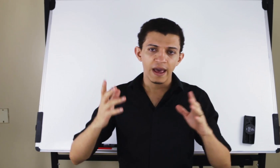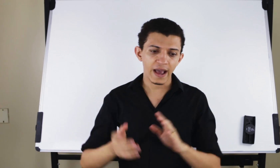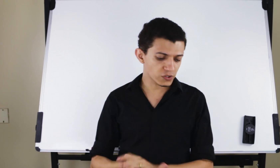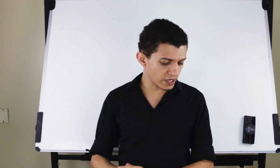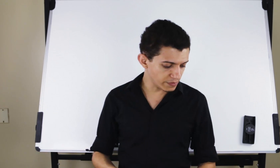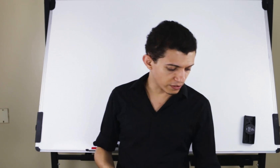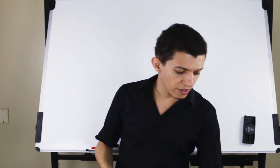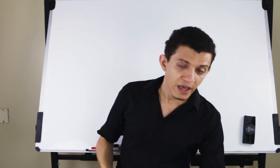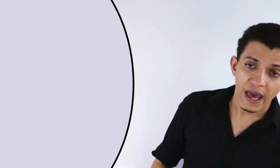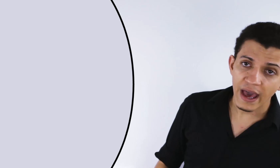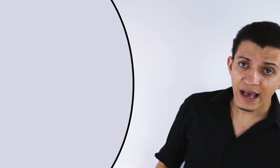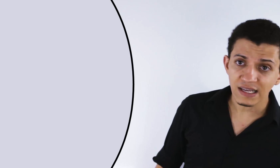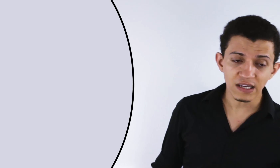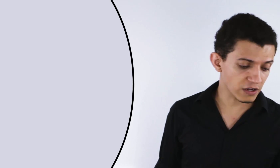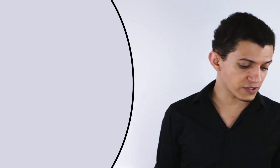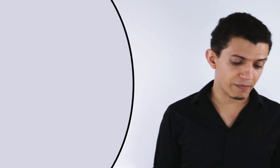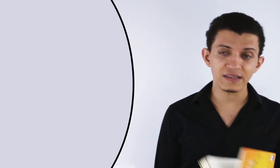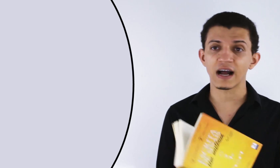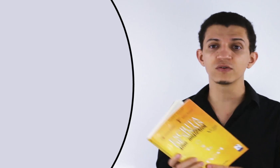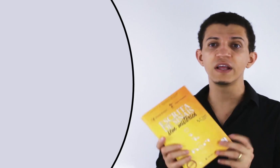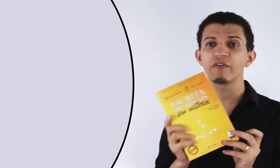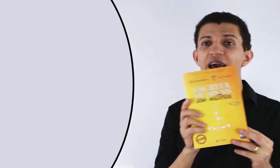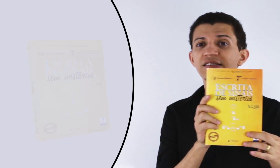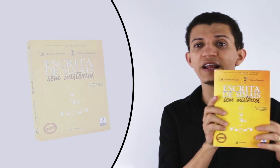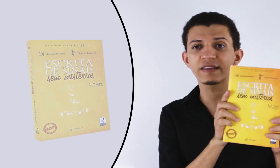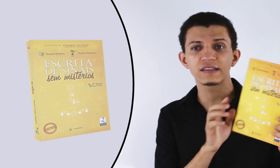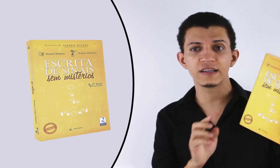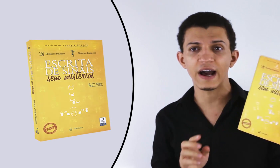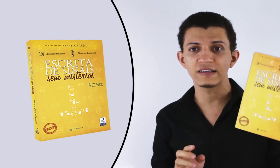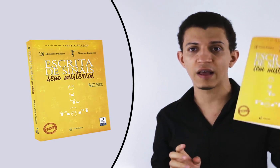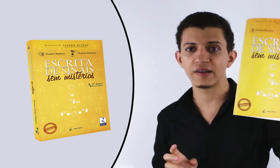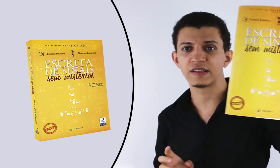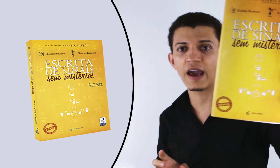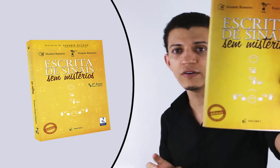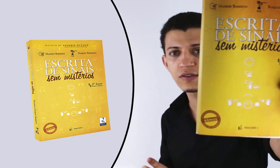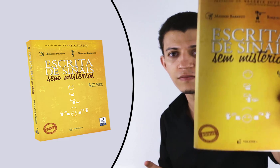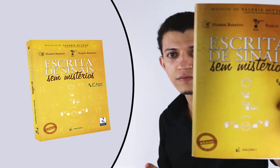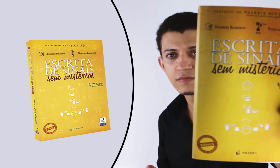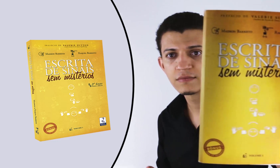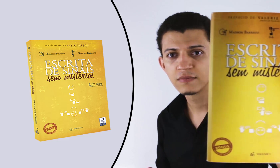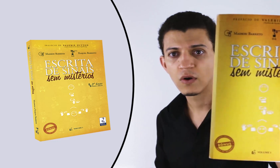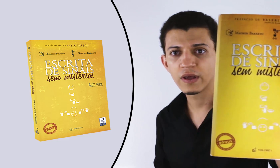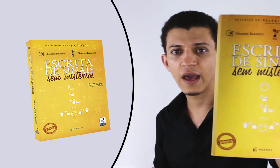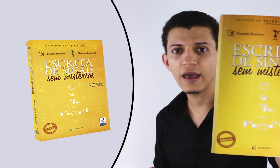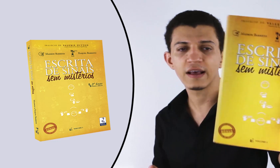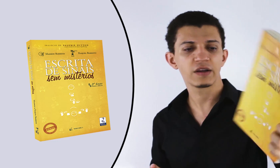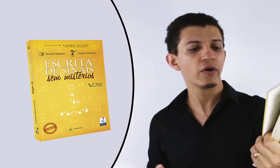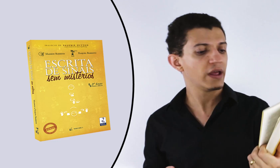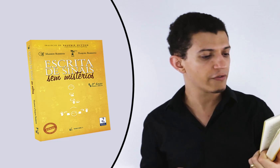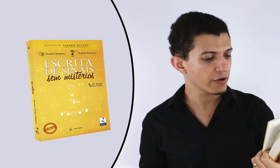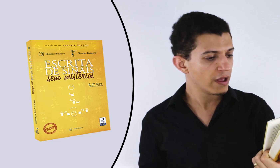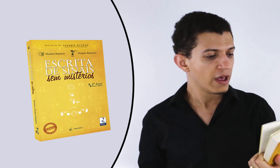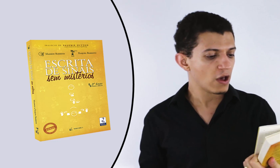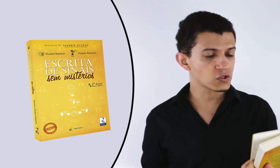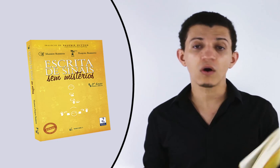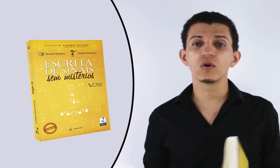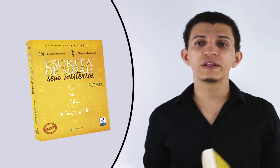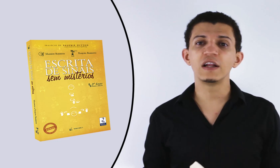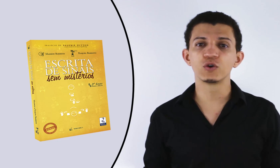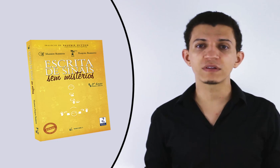esse conhecimento. Essas aulas vão ser baseadas no livro Escrita de Sinais Sem Mistérios, ok? Esse é meu livro. Eu sou autor dele